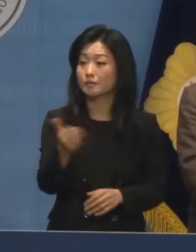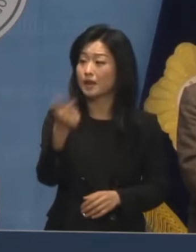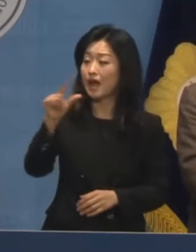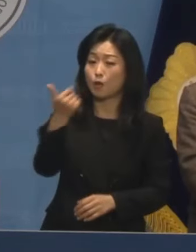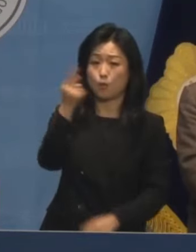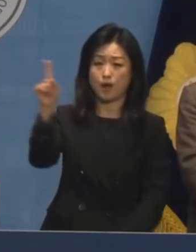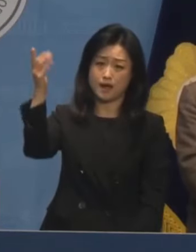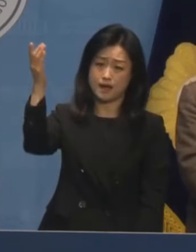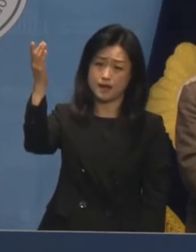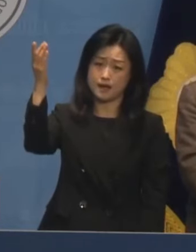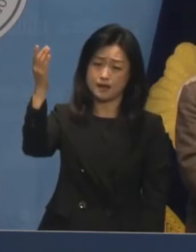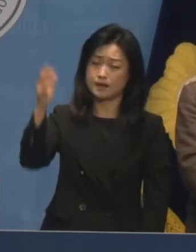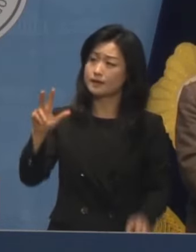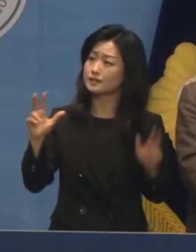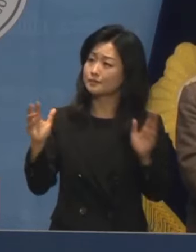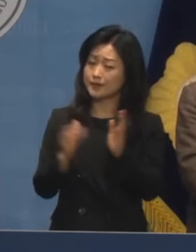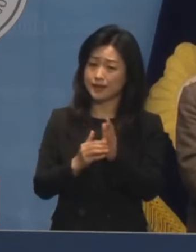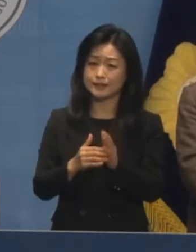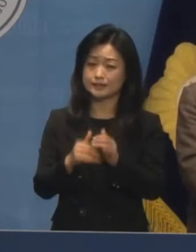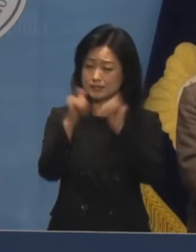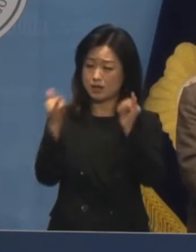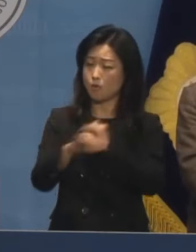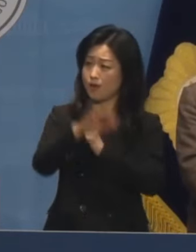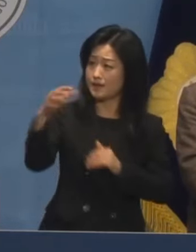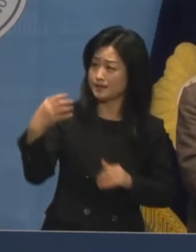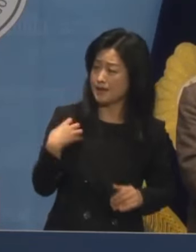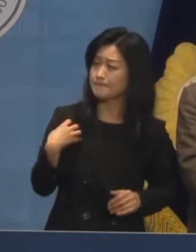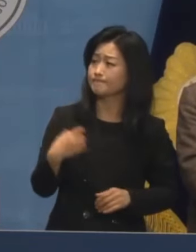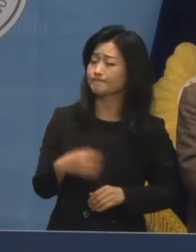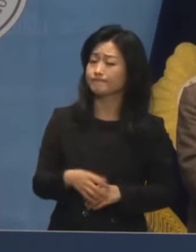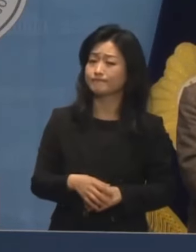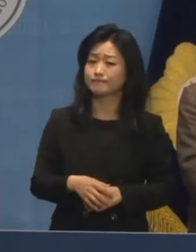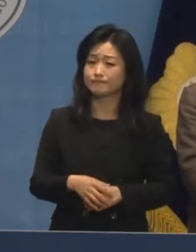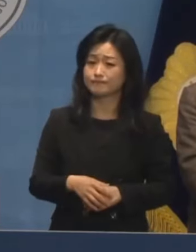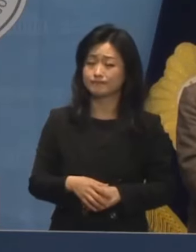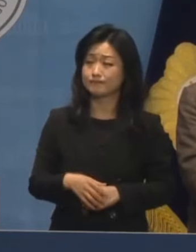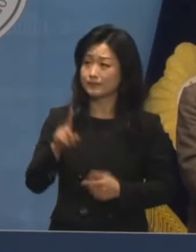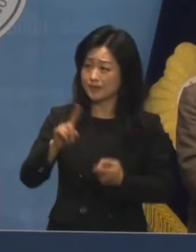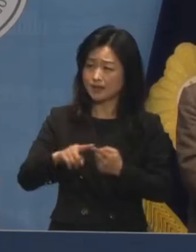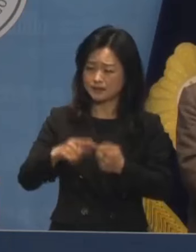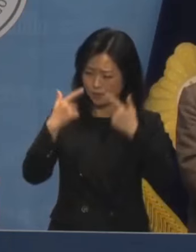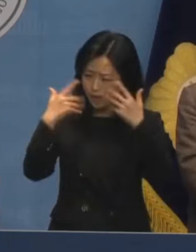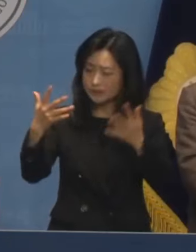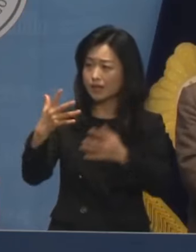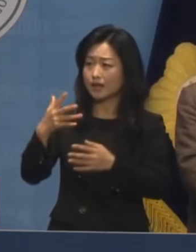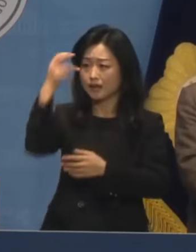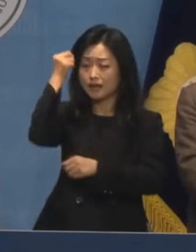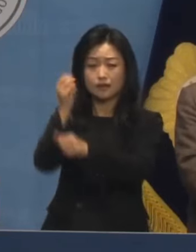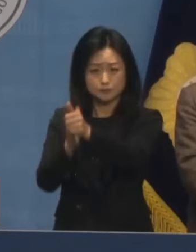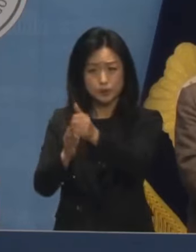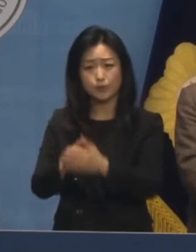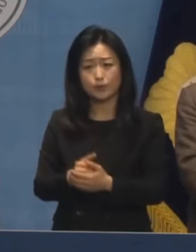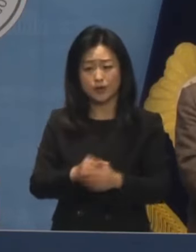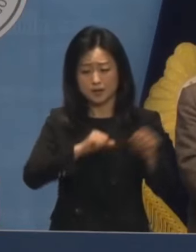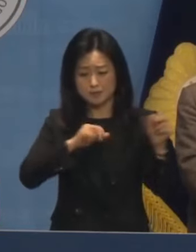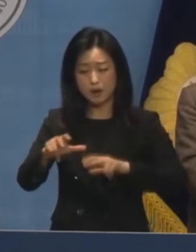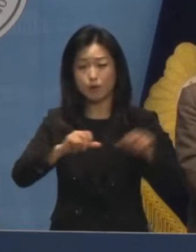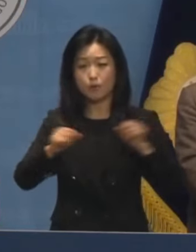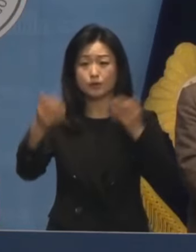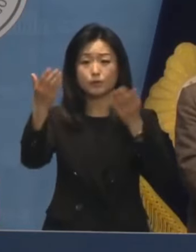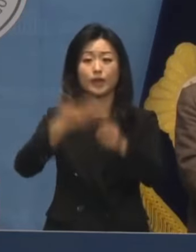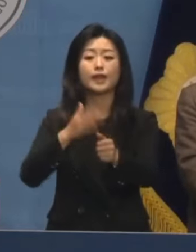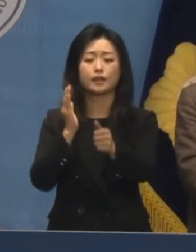오션이 그동안 예해 온 사회적 책임과 비윤리적인 태도를 강력히 지적하며이를 적각 시정할